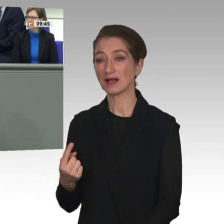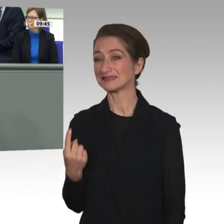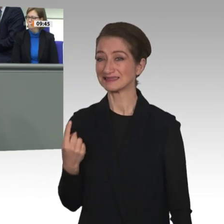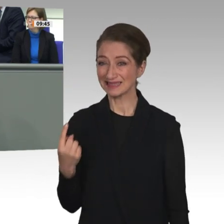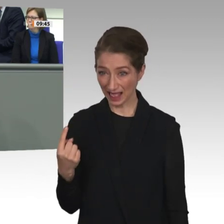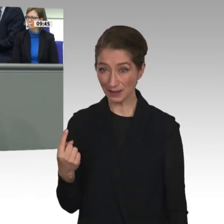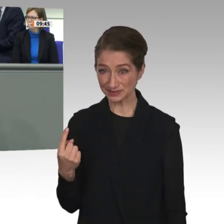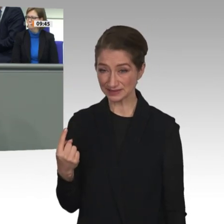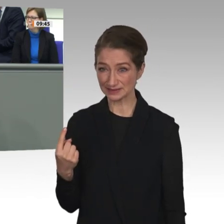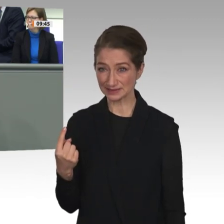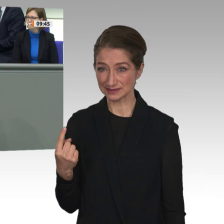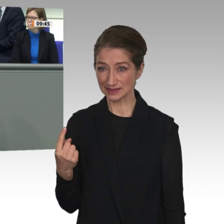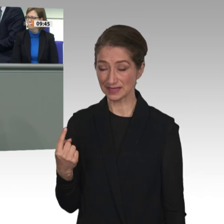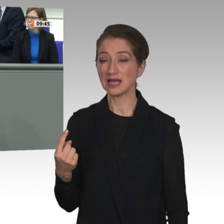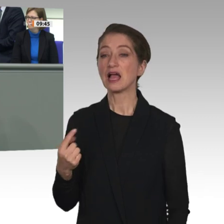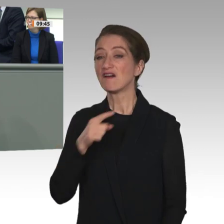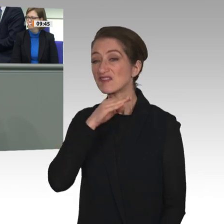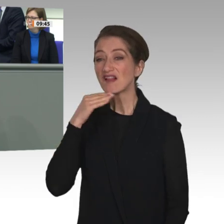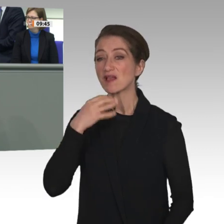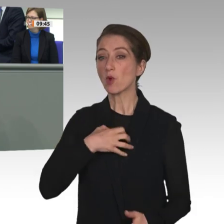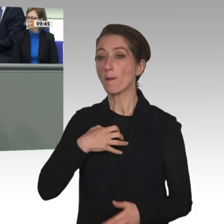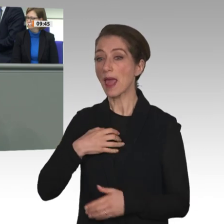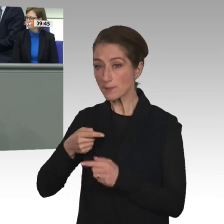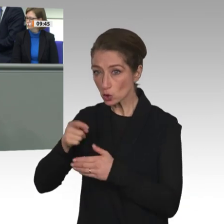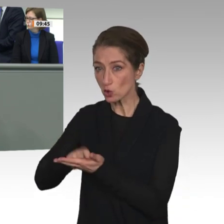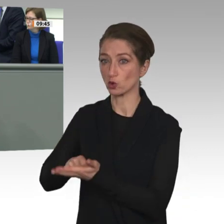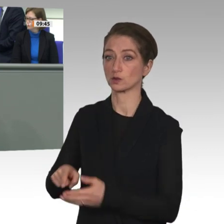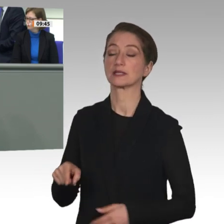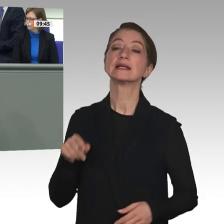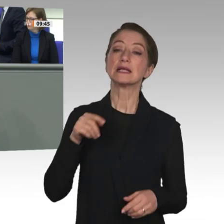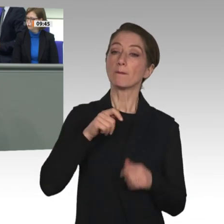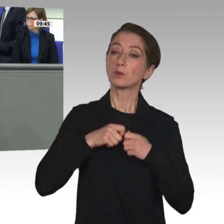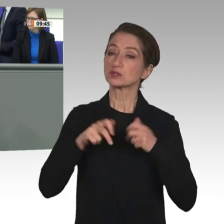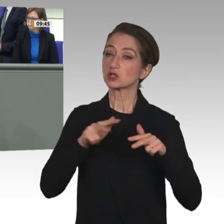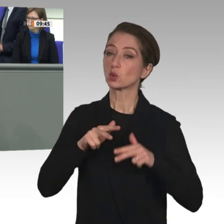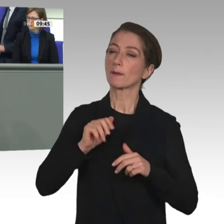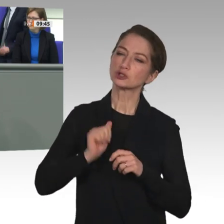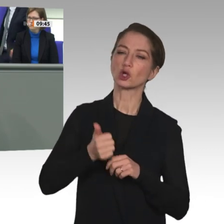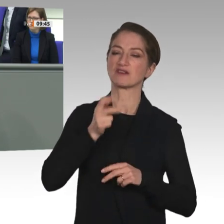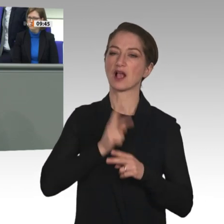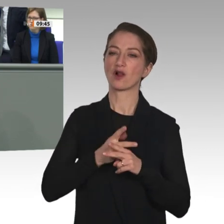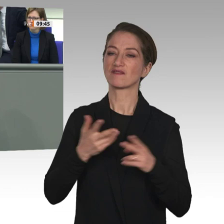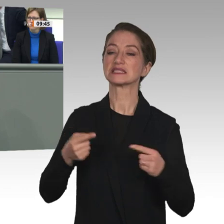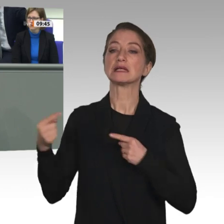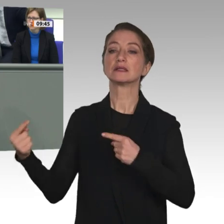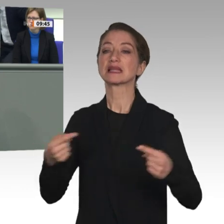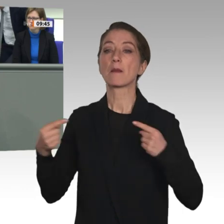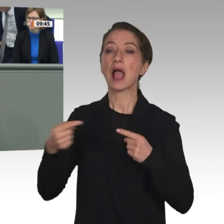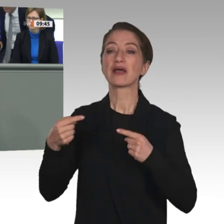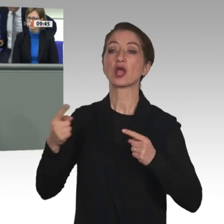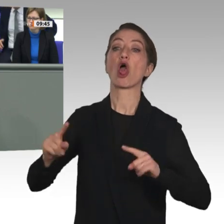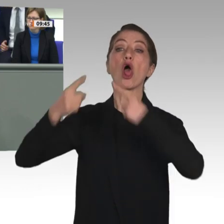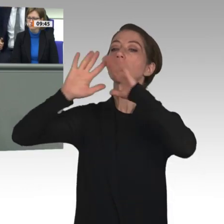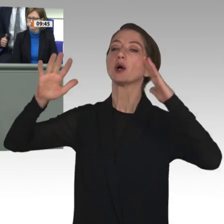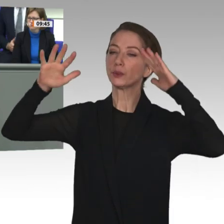vieler Probleme in unserem Land, meine Damen und Herren. Die Bundesregierung hat besondere Verantwortung, mäßigend auf Debatten einzuwägen,